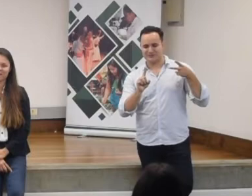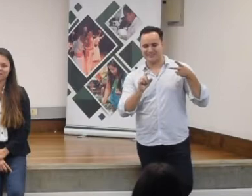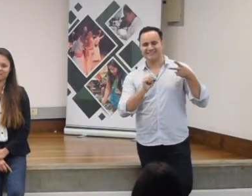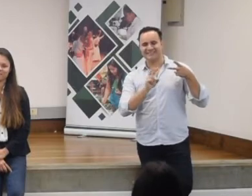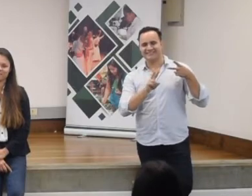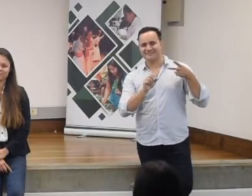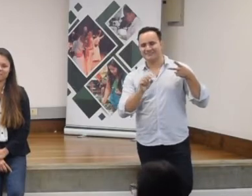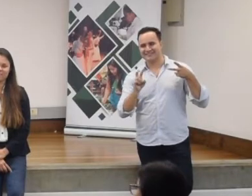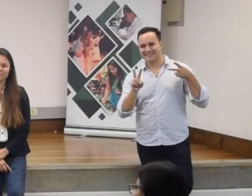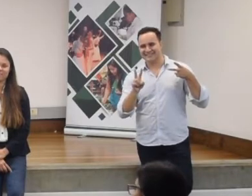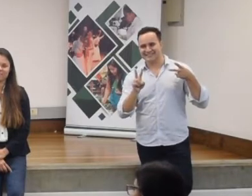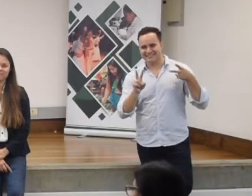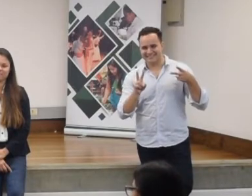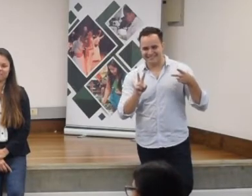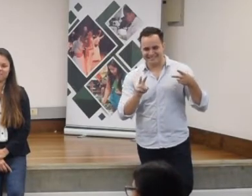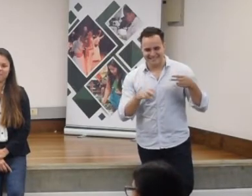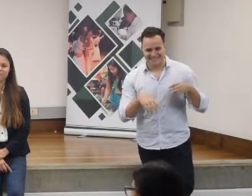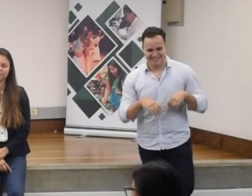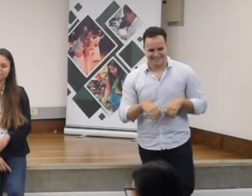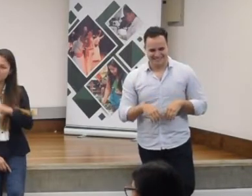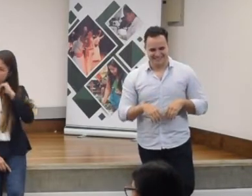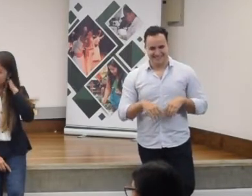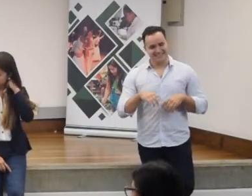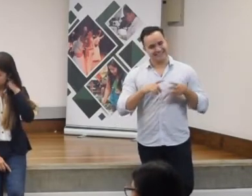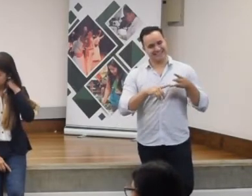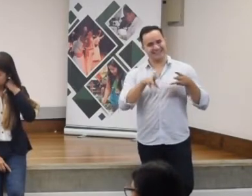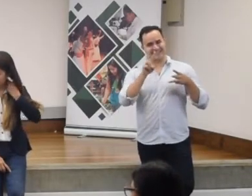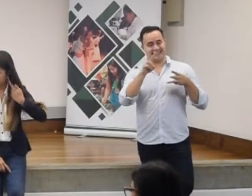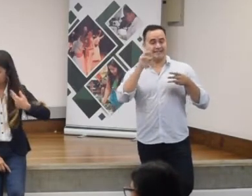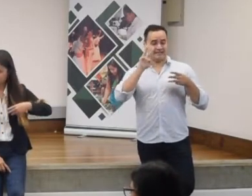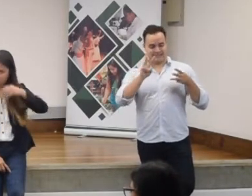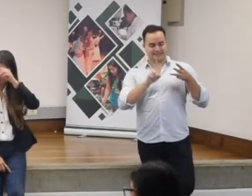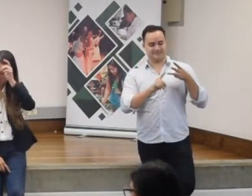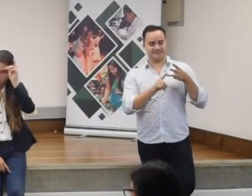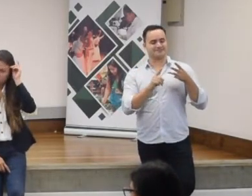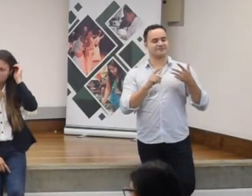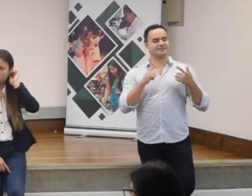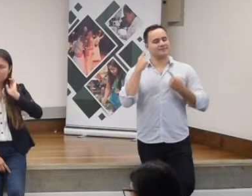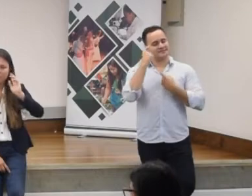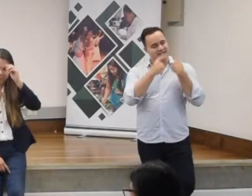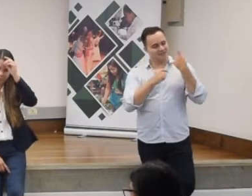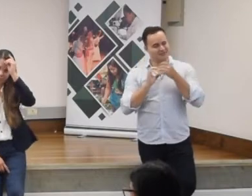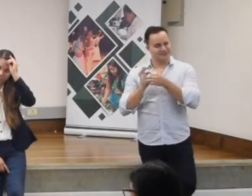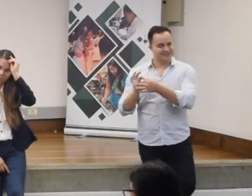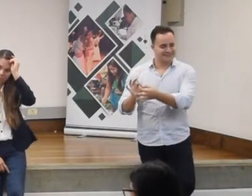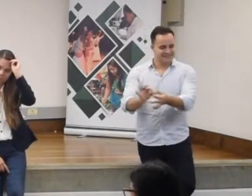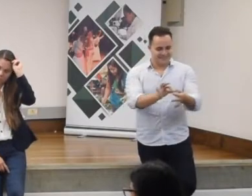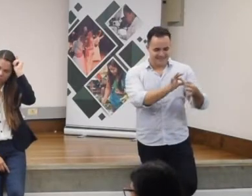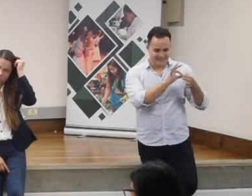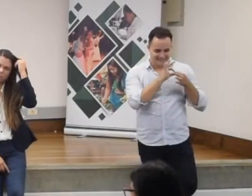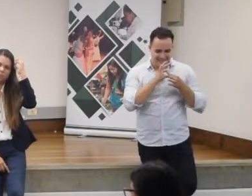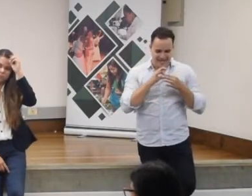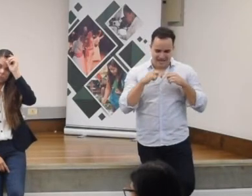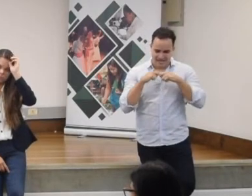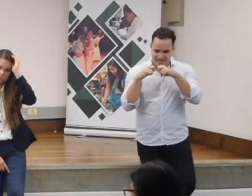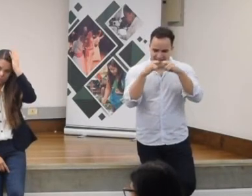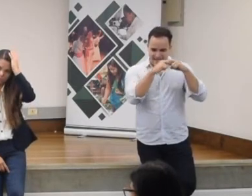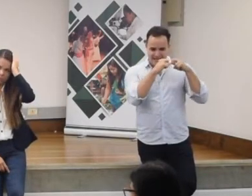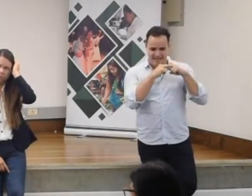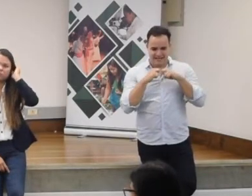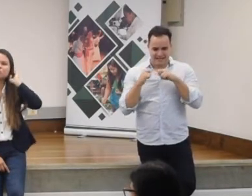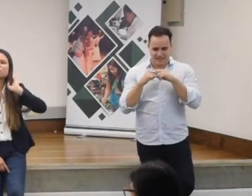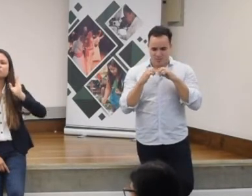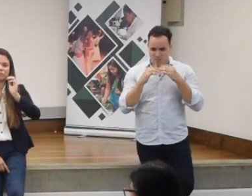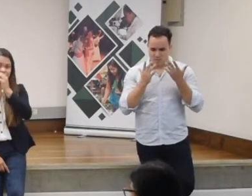Es que si estamos pensando en que podamos hacer sinergias universitarias en torno a un tema mayor que hemos llamado por el